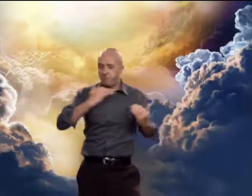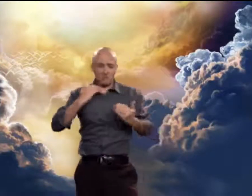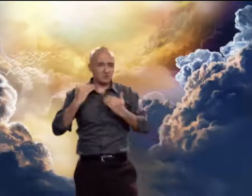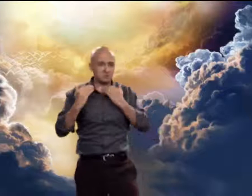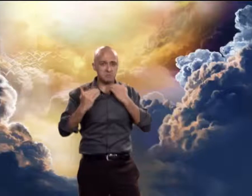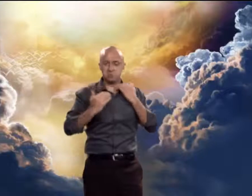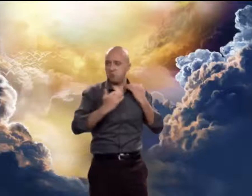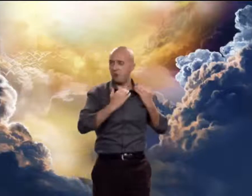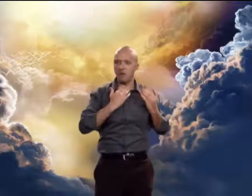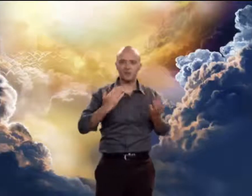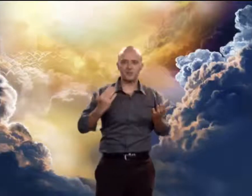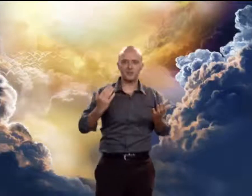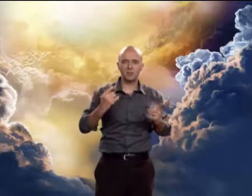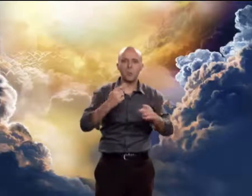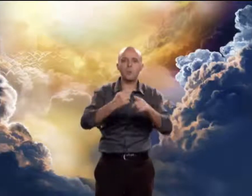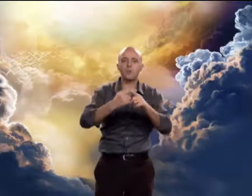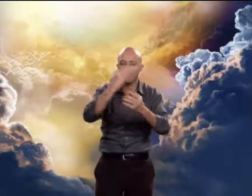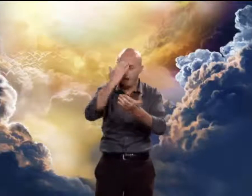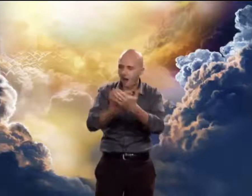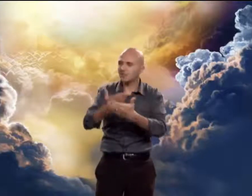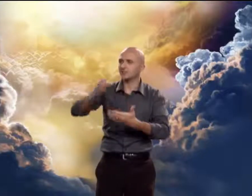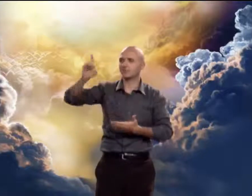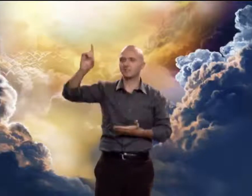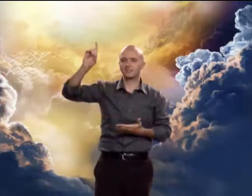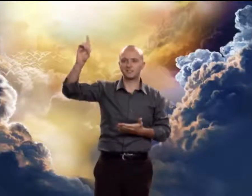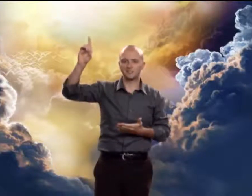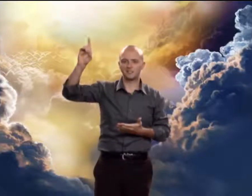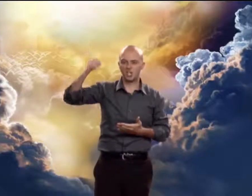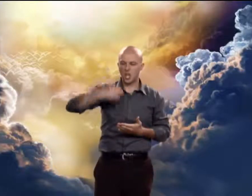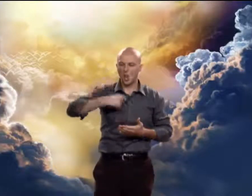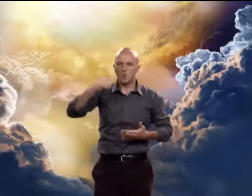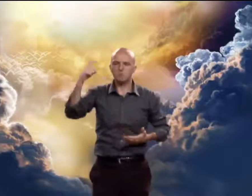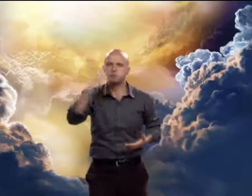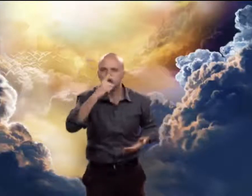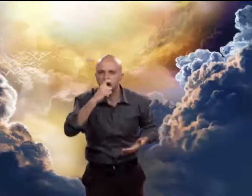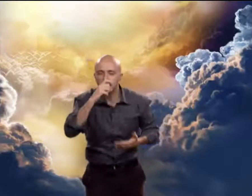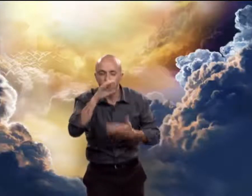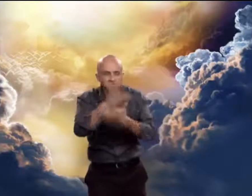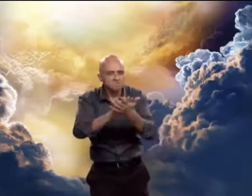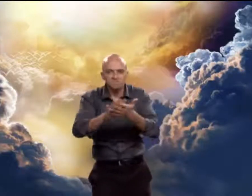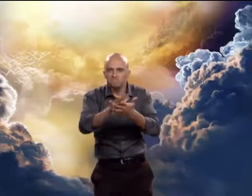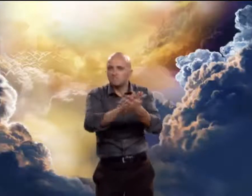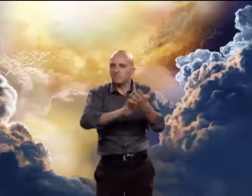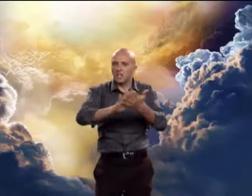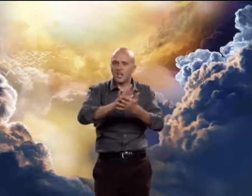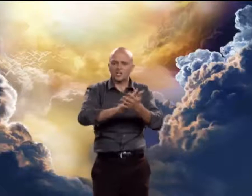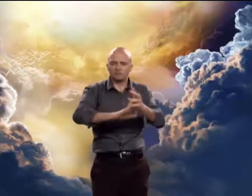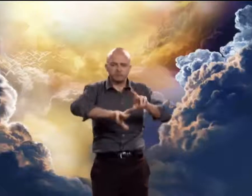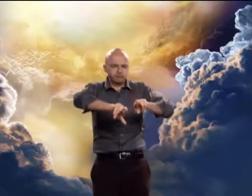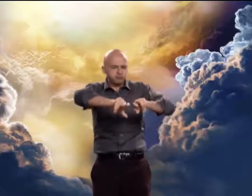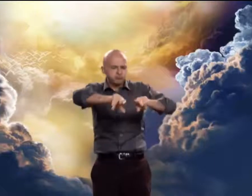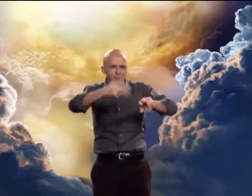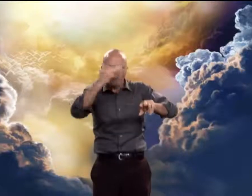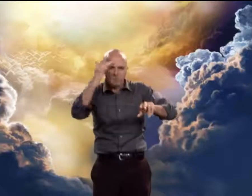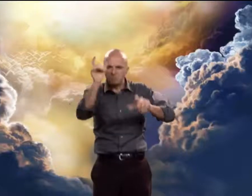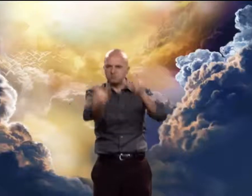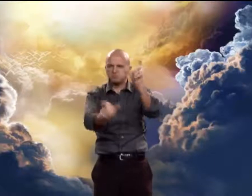está esse dia. Haverá sinais no sol, na lua e nas estrelas. O sol escurecerá e a lua não dará a sua